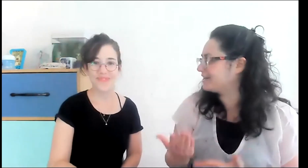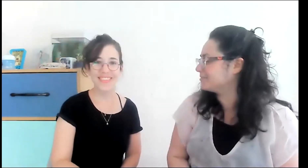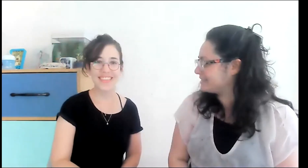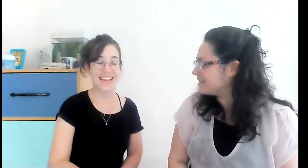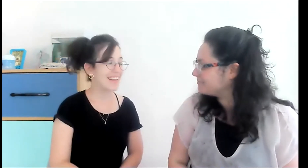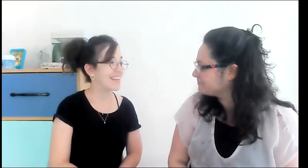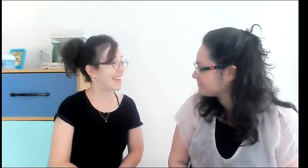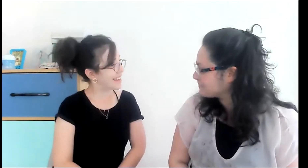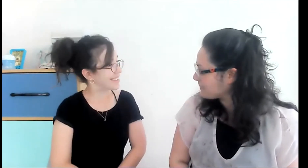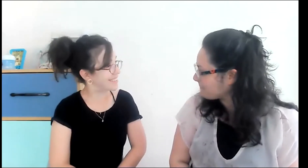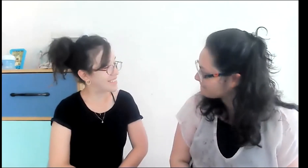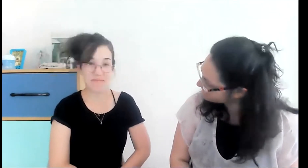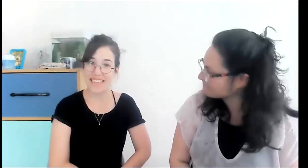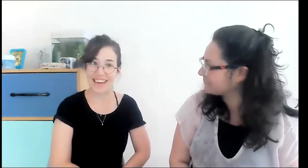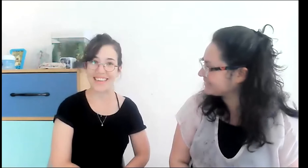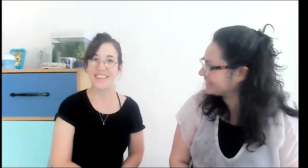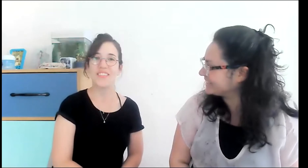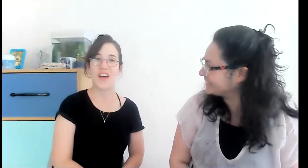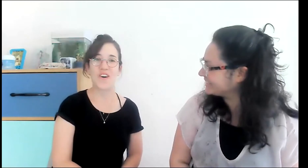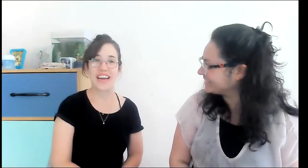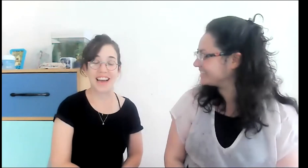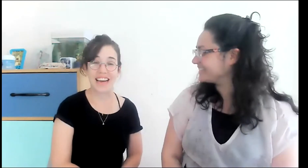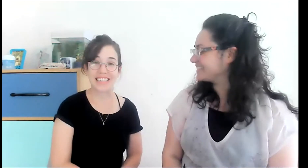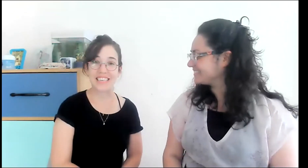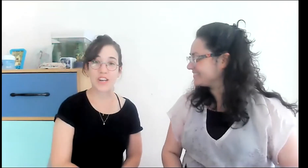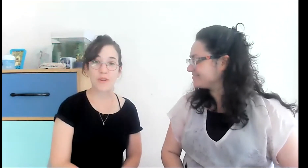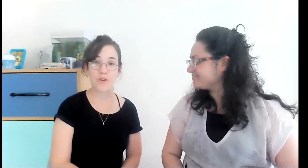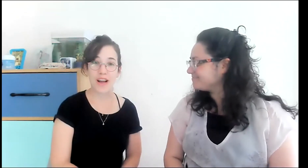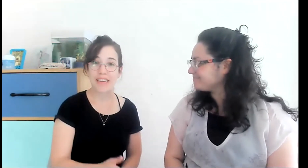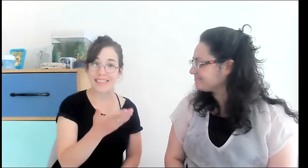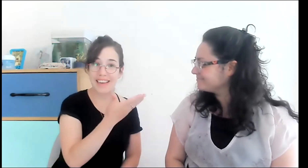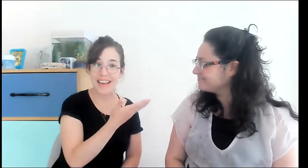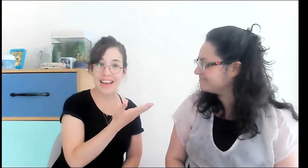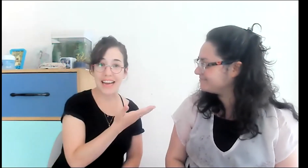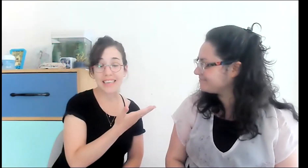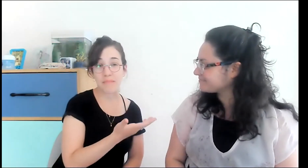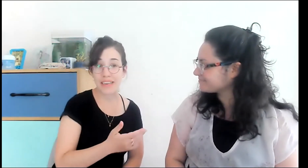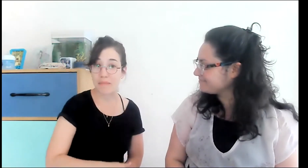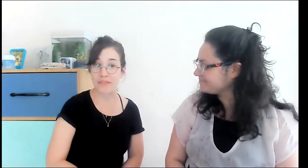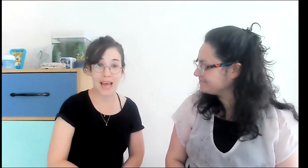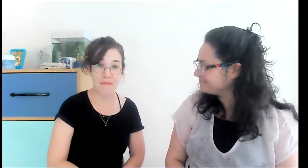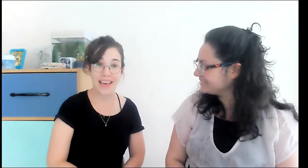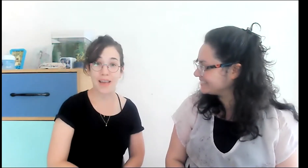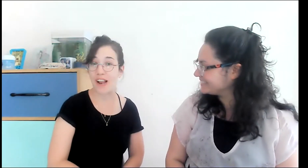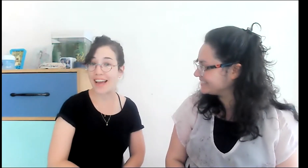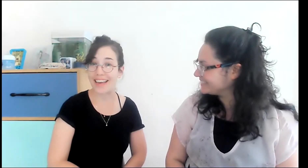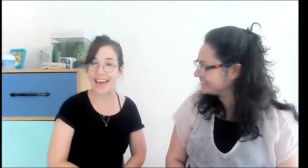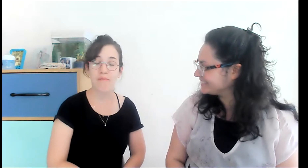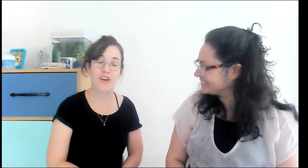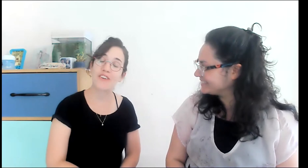אנחנו עושים היום? כן, בטח. אוקיי, אז שלום לכולם. את יעלה אתם בוודאי מכירים, אולי חלקכם, אולי אותי